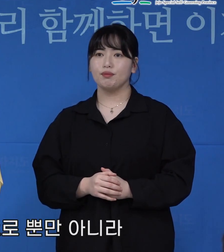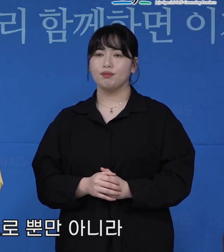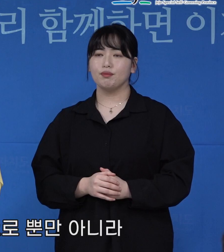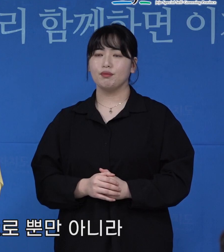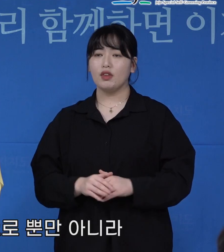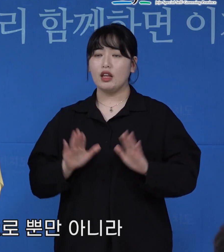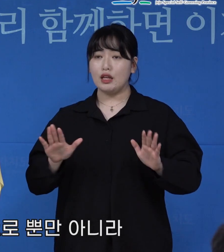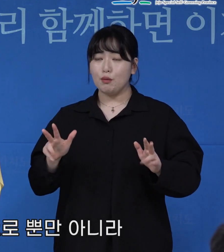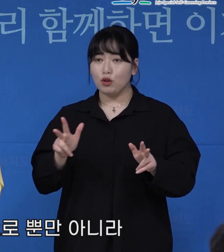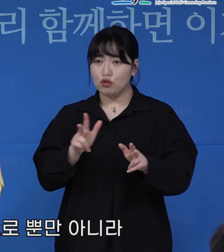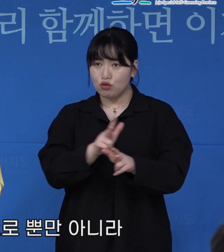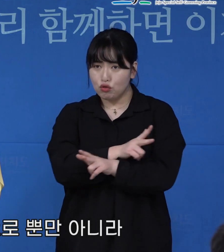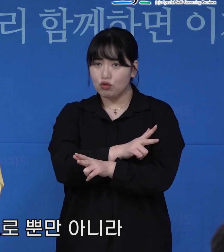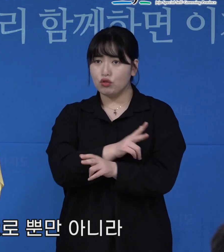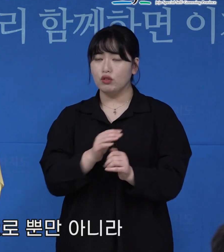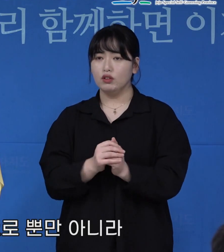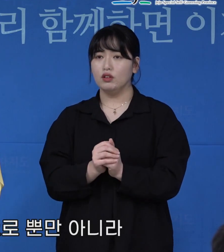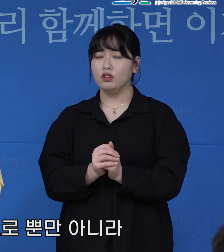이번 주는